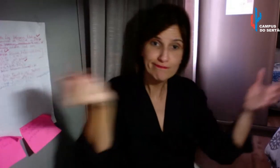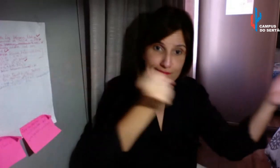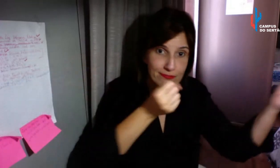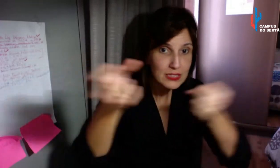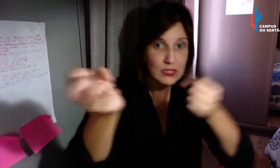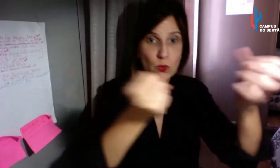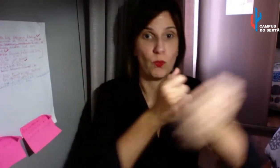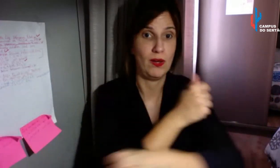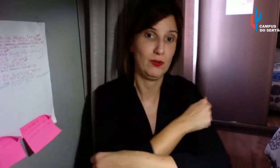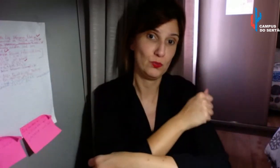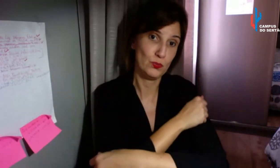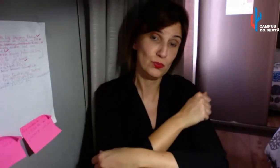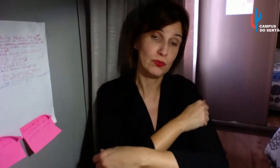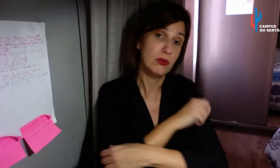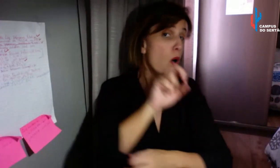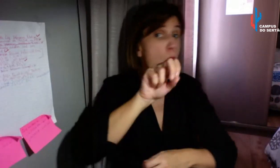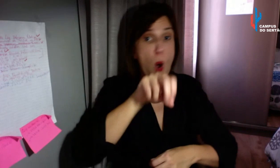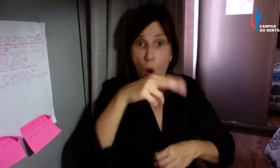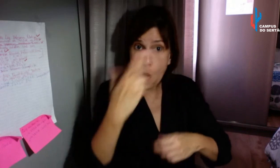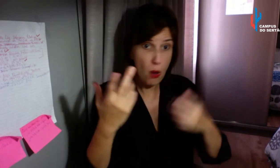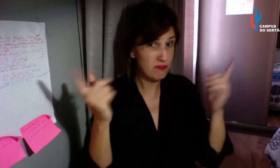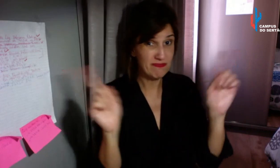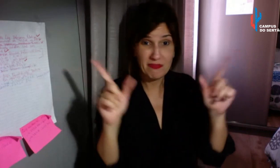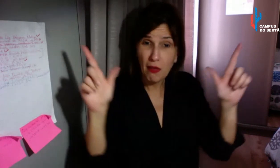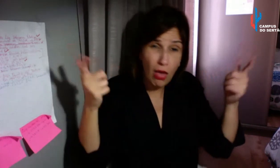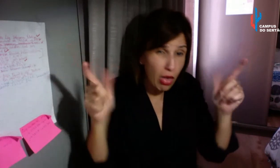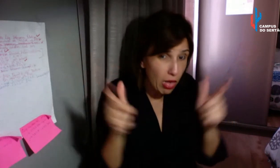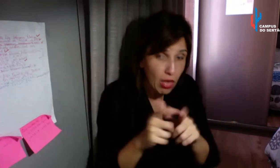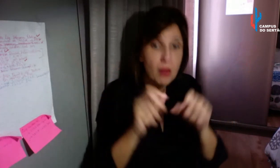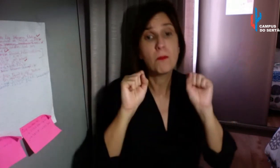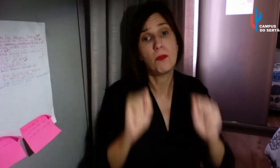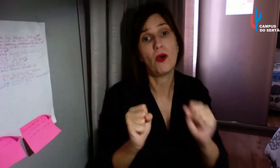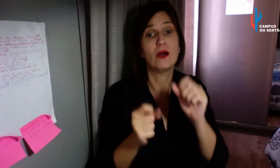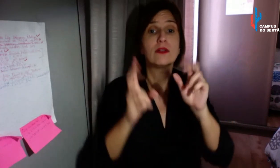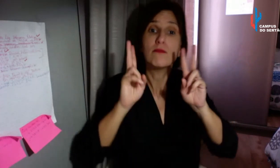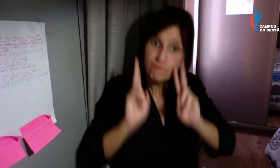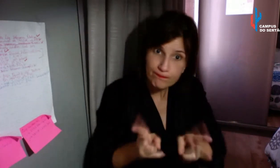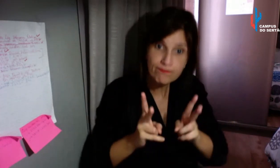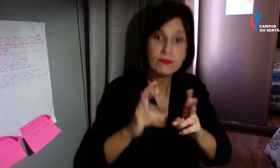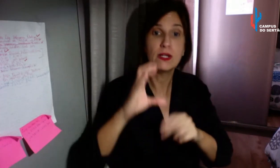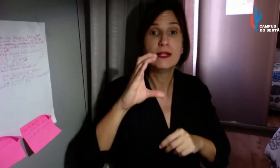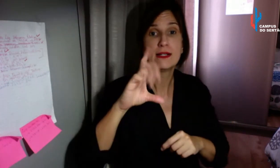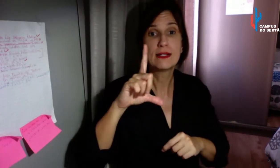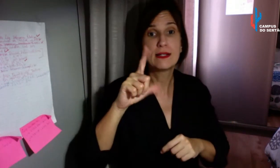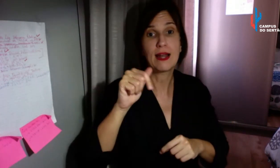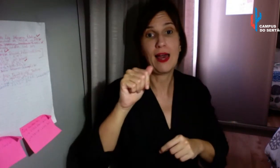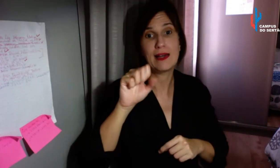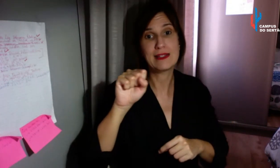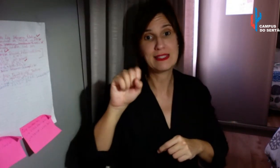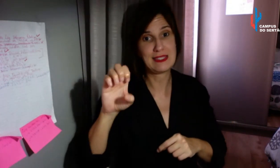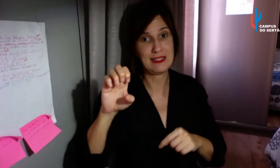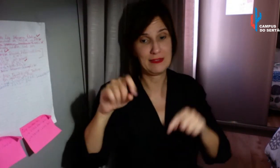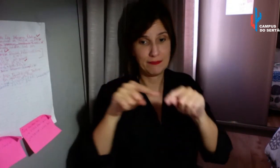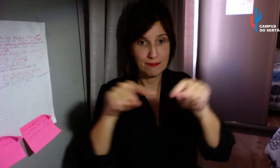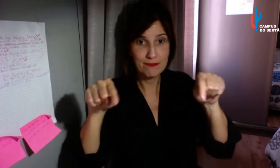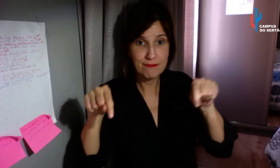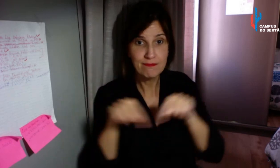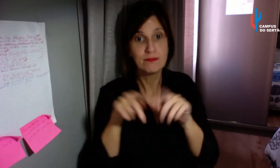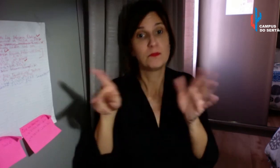cada prefeitura também, dessa continuidade da educação nessas escolas menores, ou a tentativa